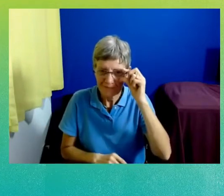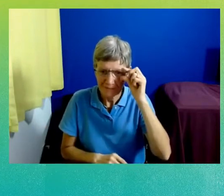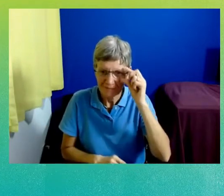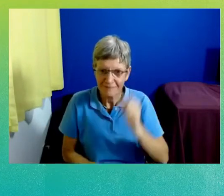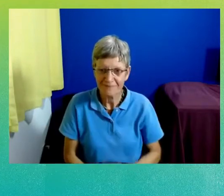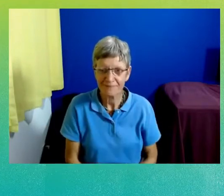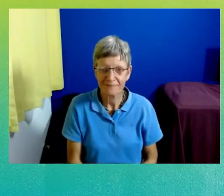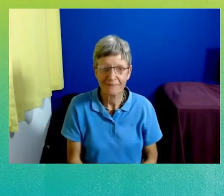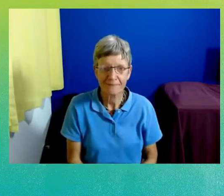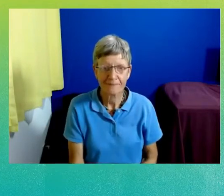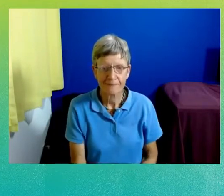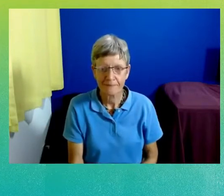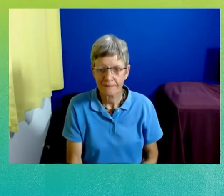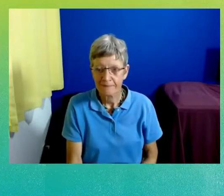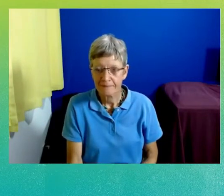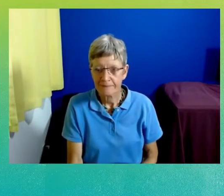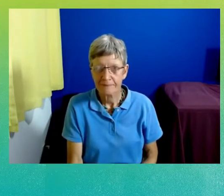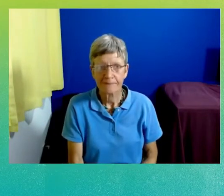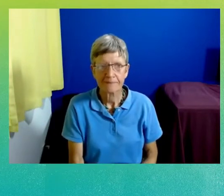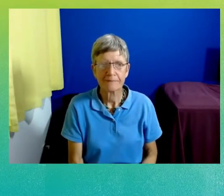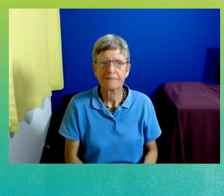Pode passar o slide, por gentileza?